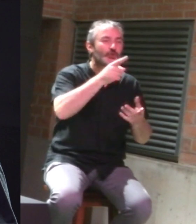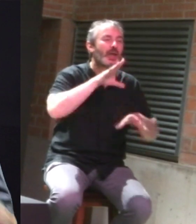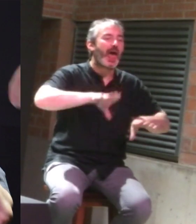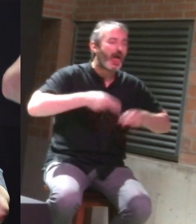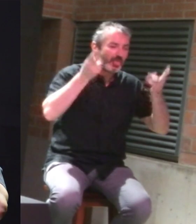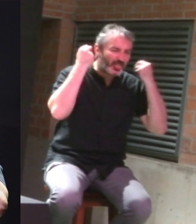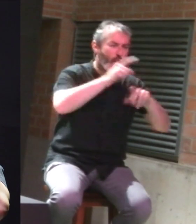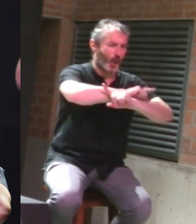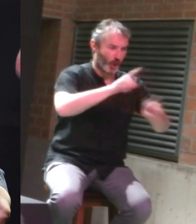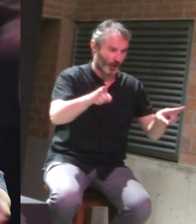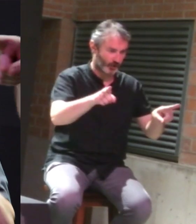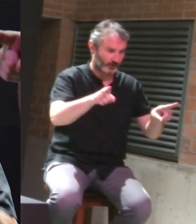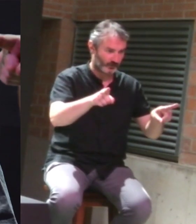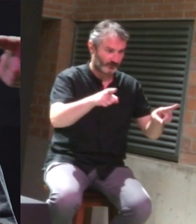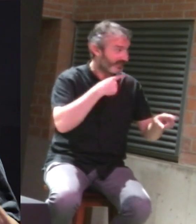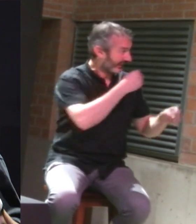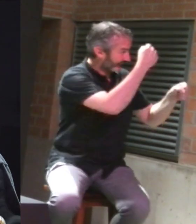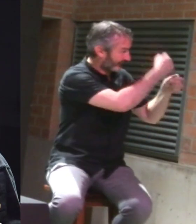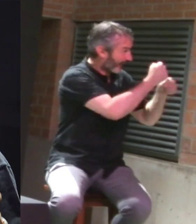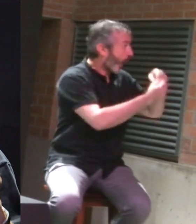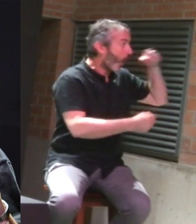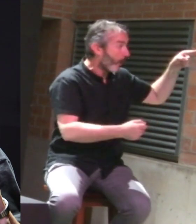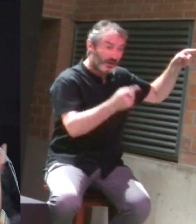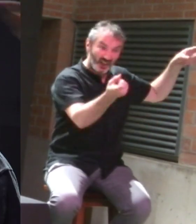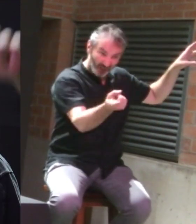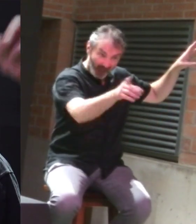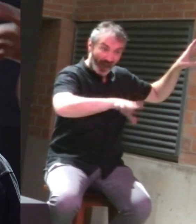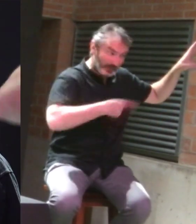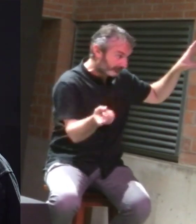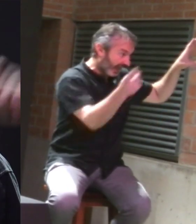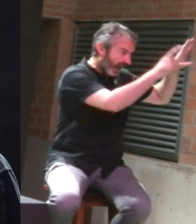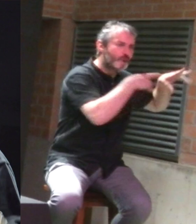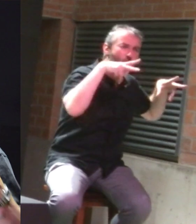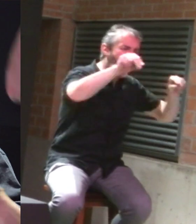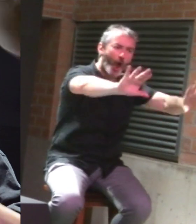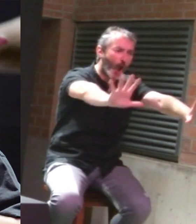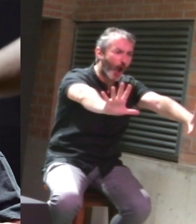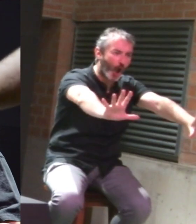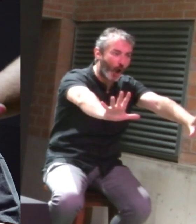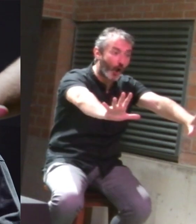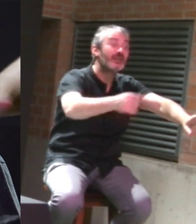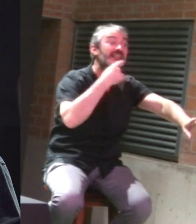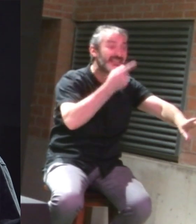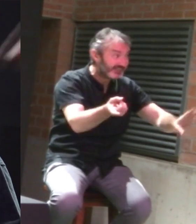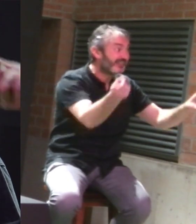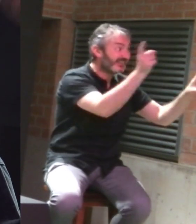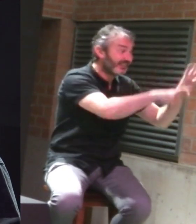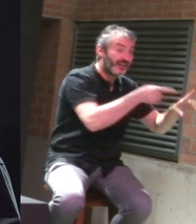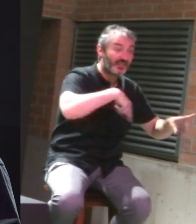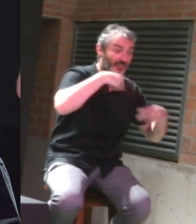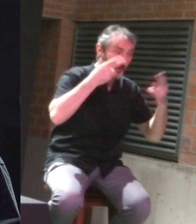burguesía que le hace ocupar el puesto del hombre en la fábrica porque se presta